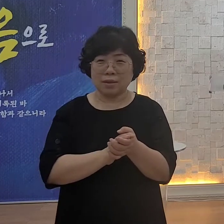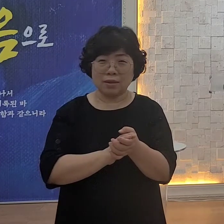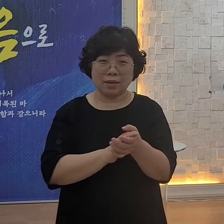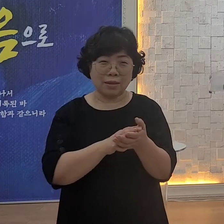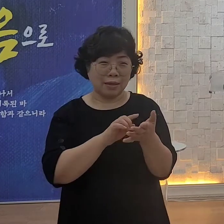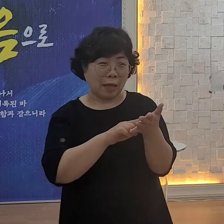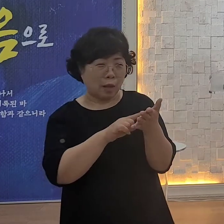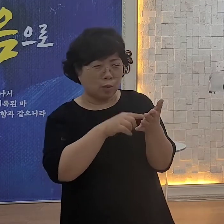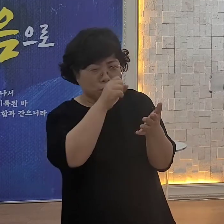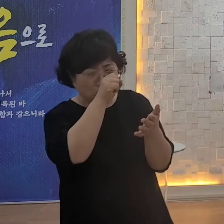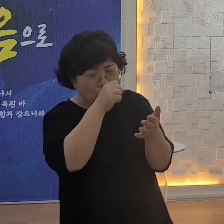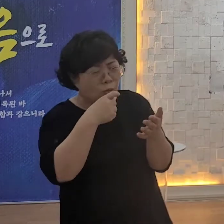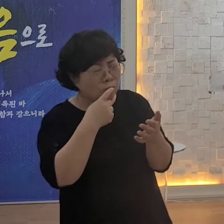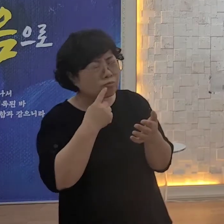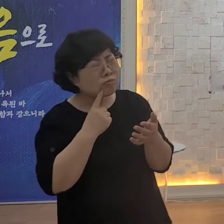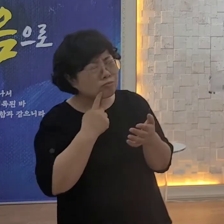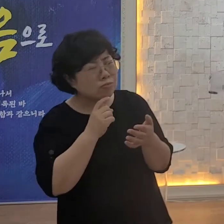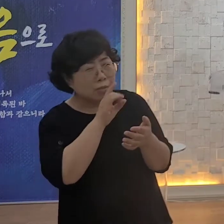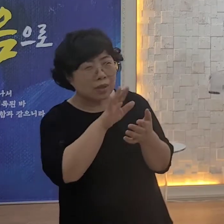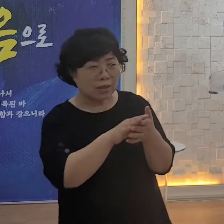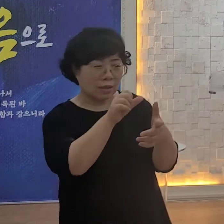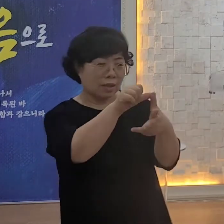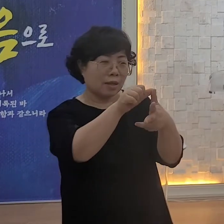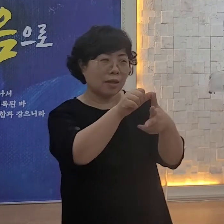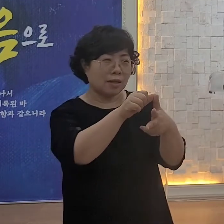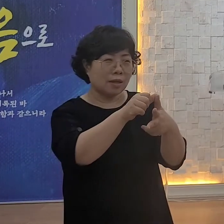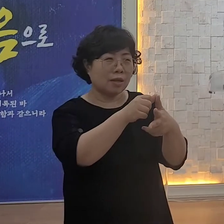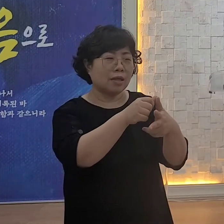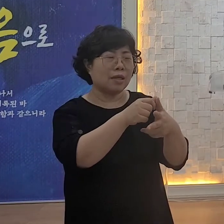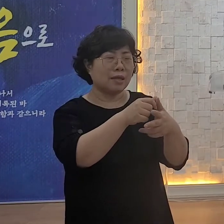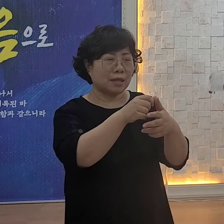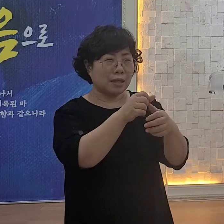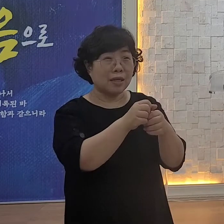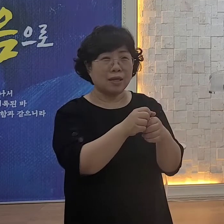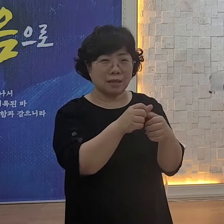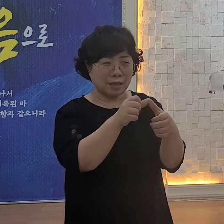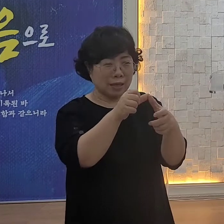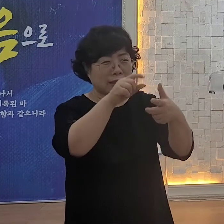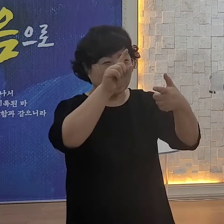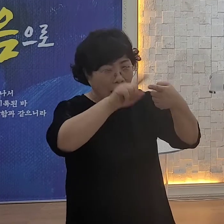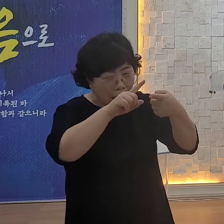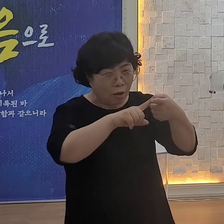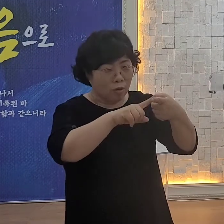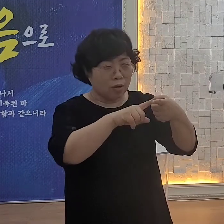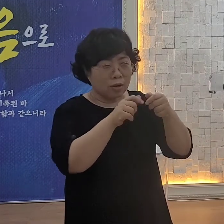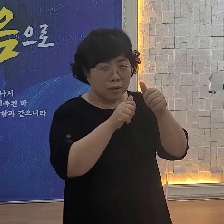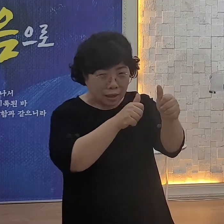형아는 몇 학년 때 이거 사줬어. 그럼 너도 이제 몇 학년 돼야 이거 사줄 수 있어. 다 우리의 규칙이 있어.